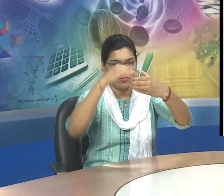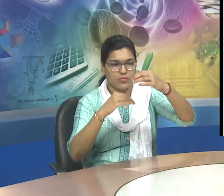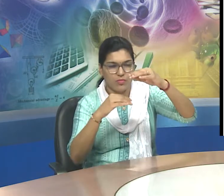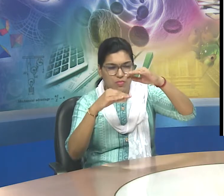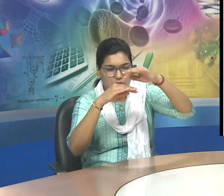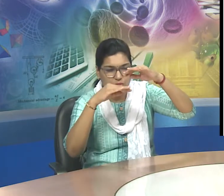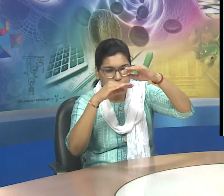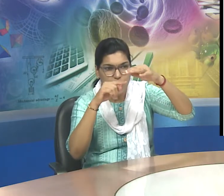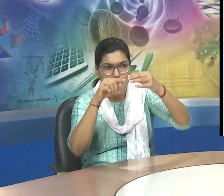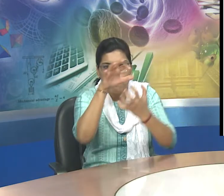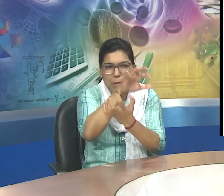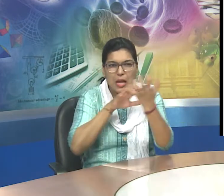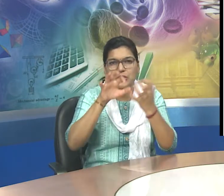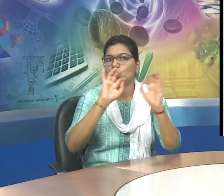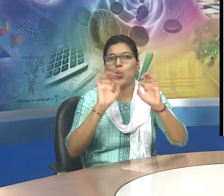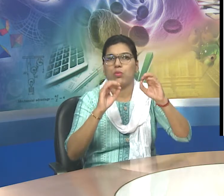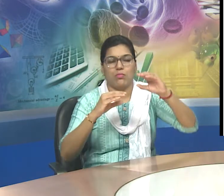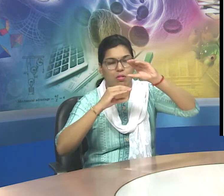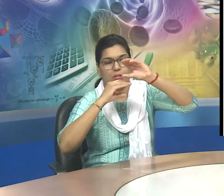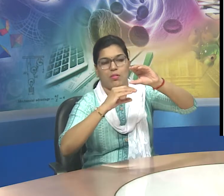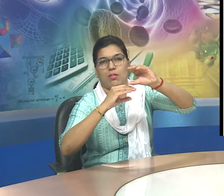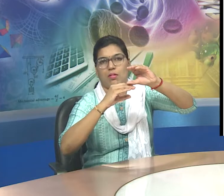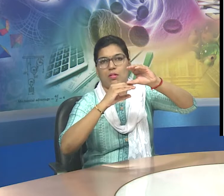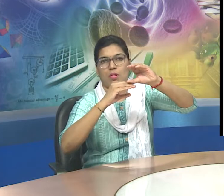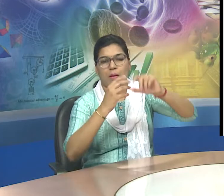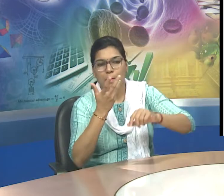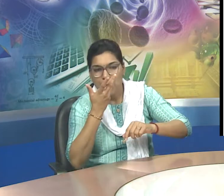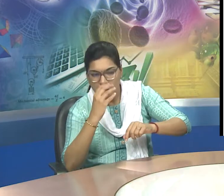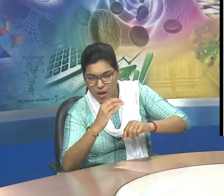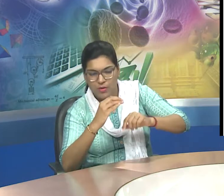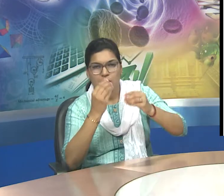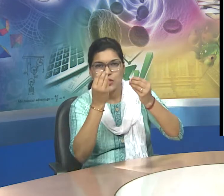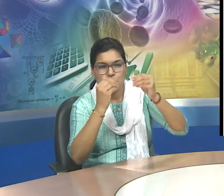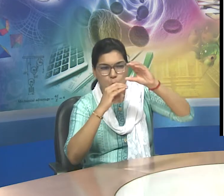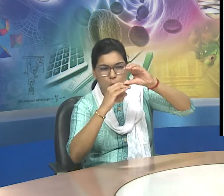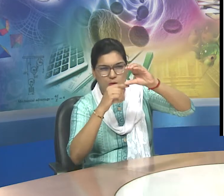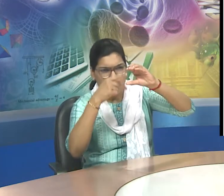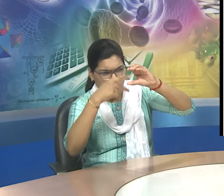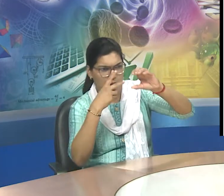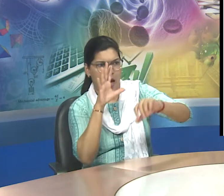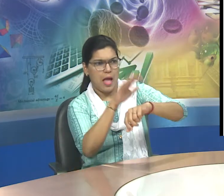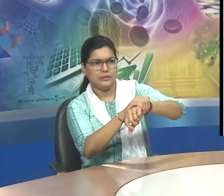का, जिसमें आप आर पार देख सकते हैं, और उसमें आपने कुछ मिट्टी डाली और थोड़ा पानी डाल दिया। कुछ समय बाद आप दोनों